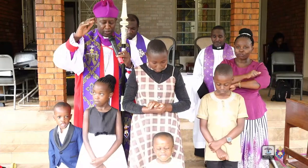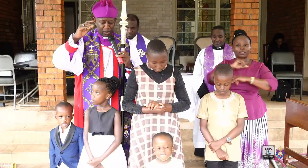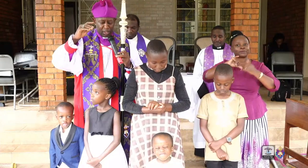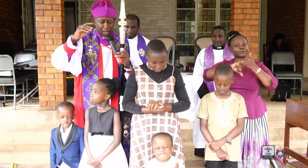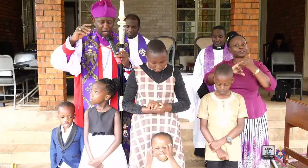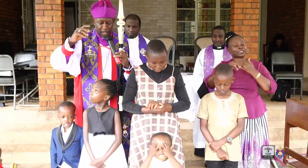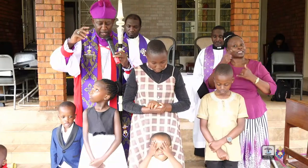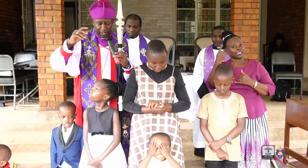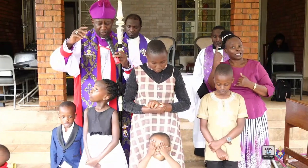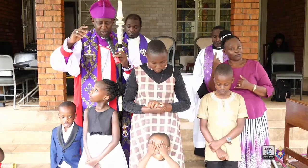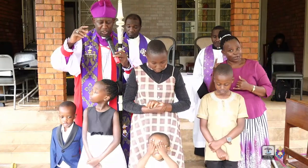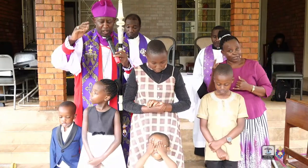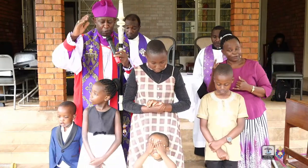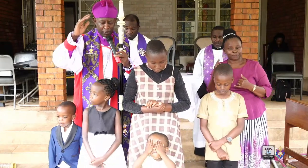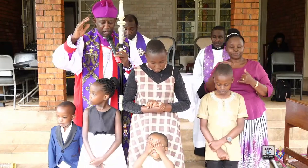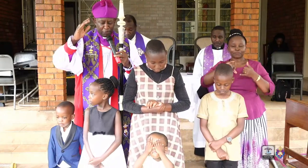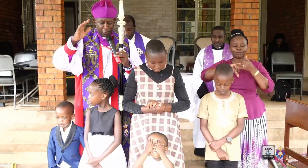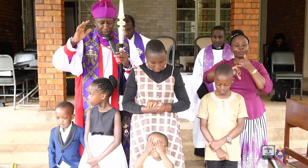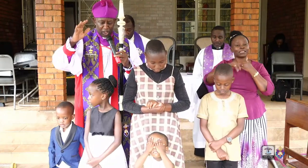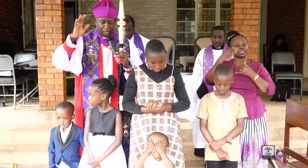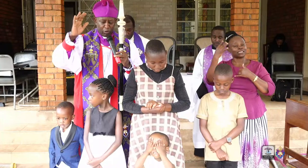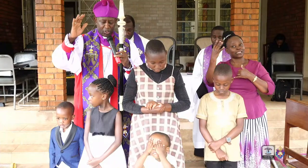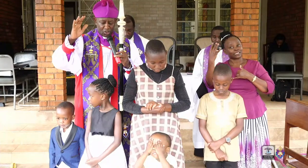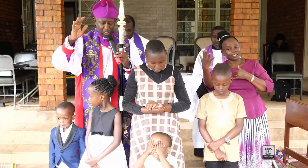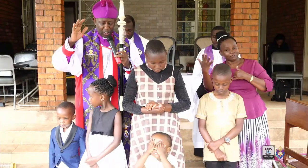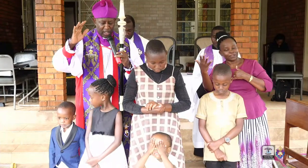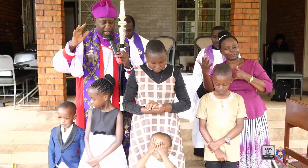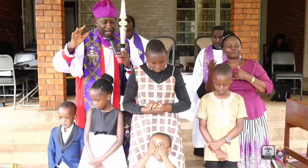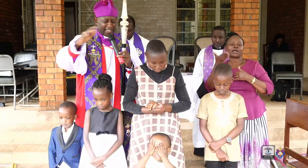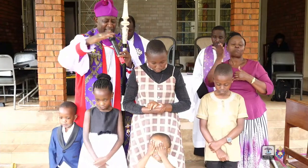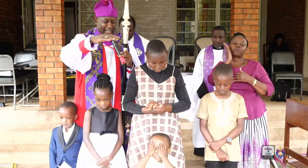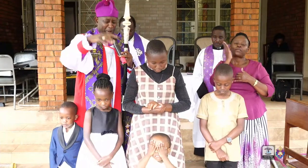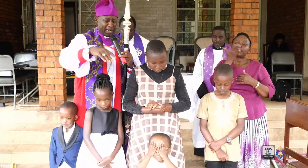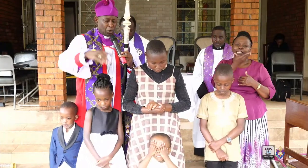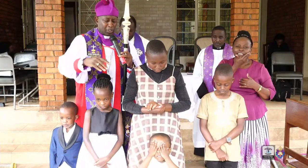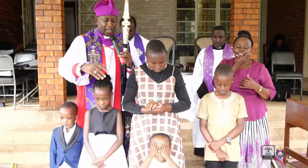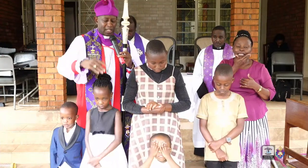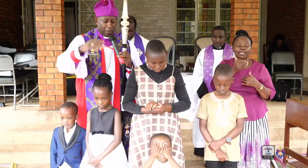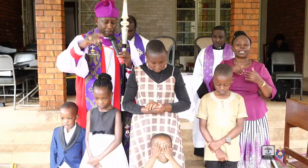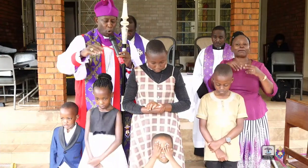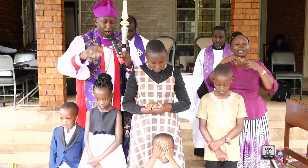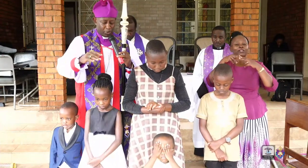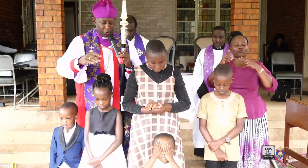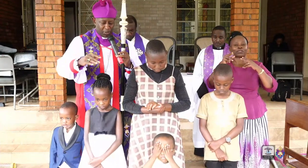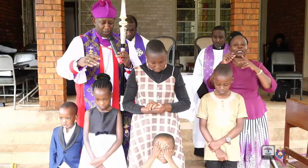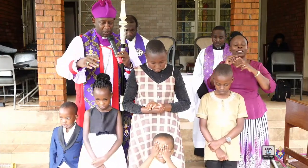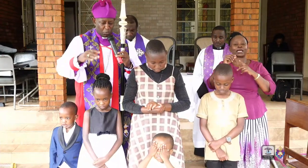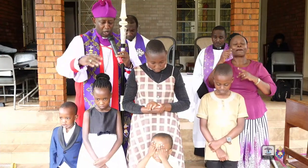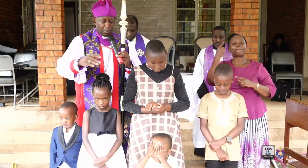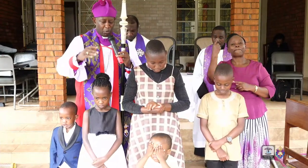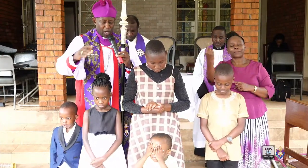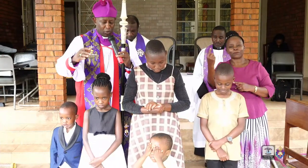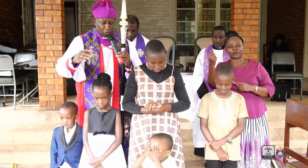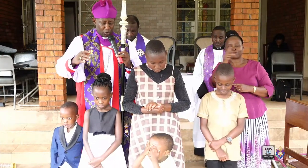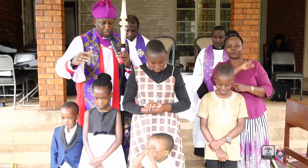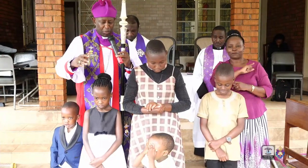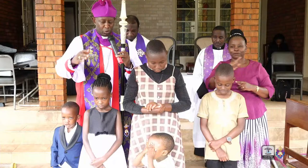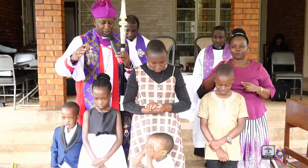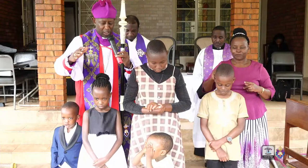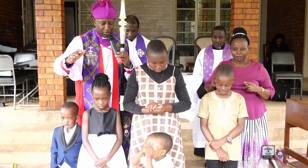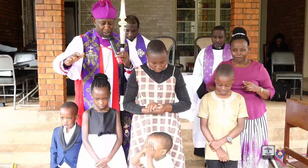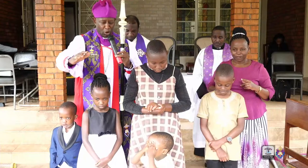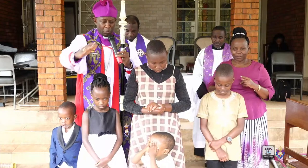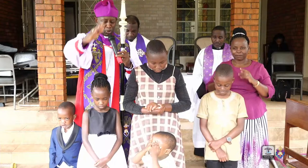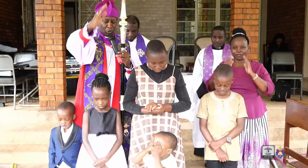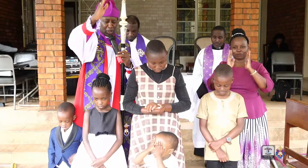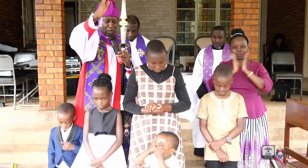1, senior 5, take away kisa. Ate n'abagenda okutandika P1 Mukama omwaka ogwo nabo